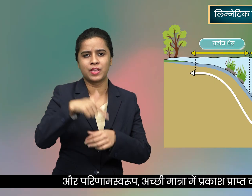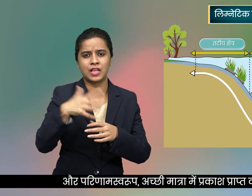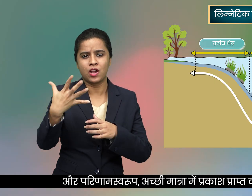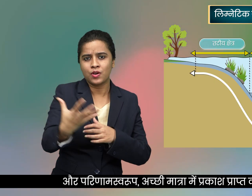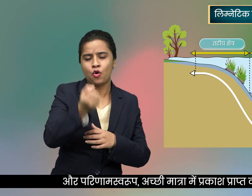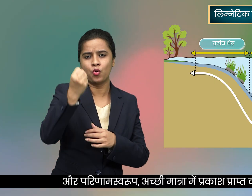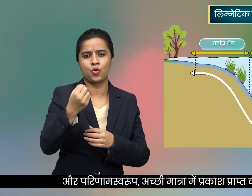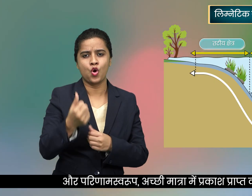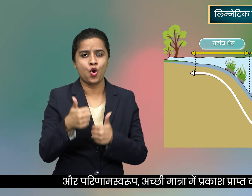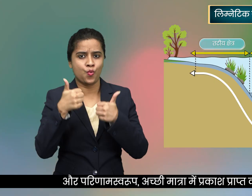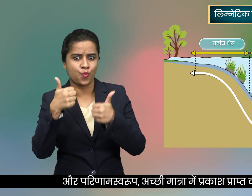में प्रवेश प्राप्त करता है।